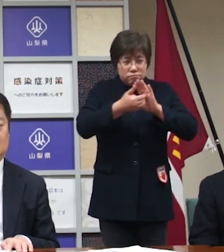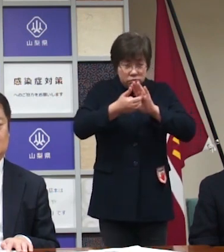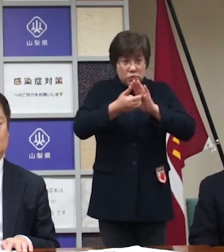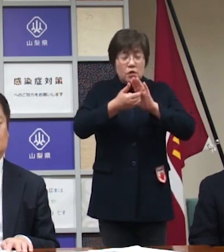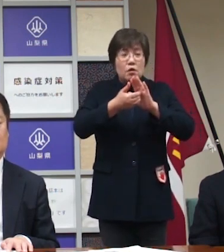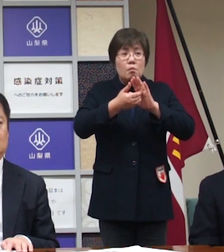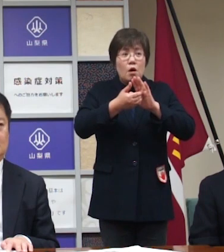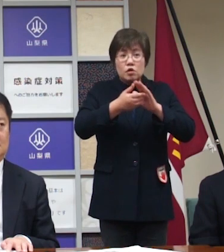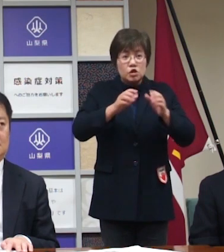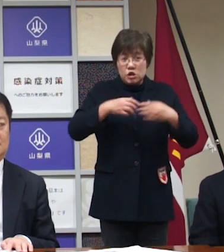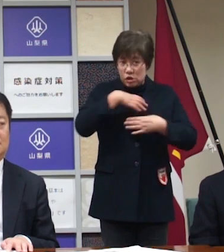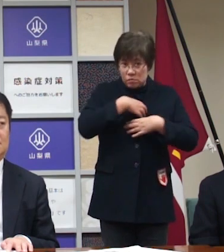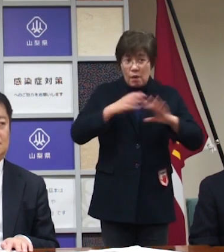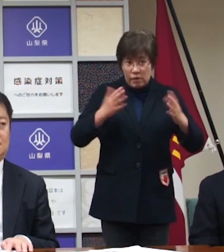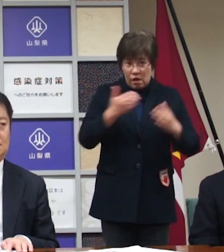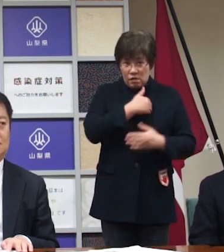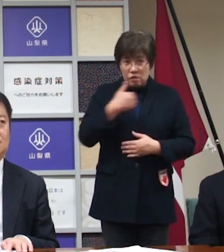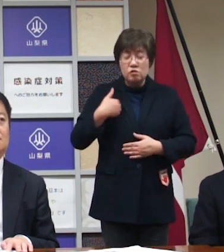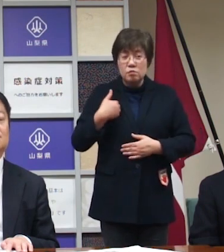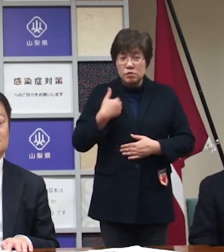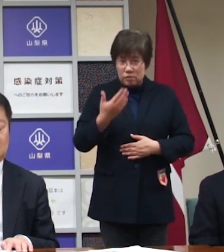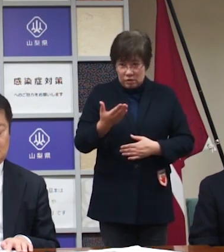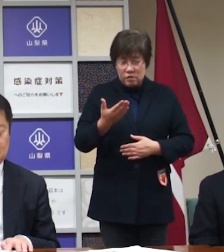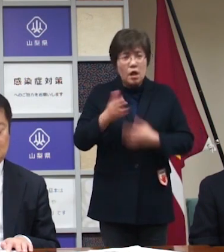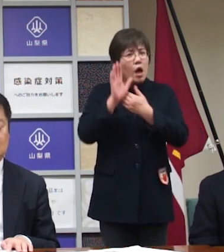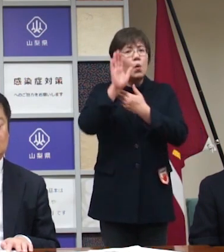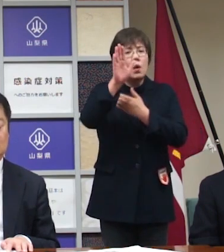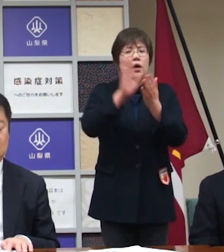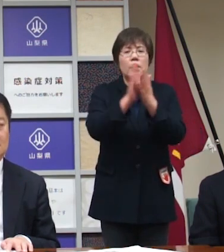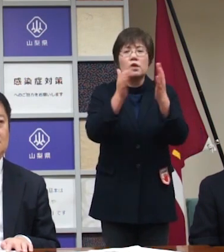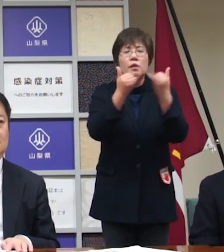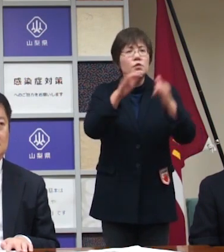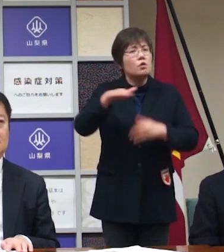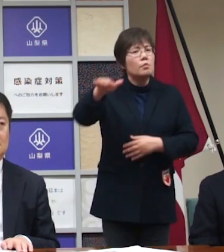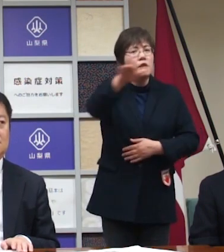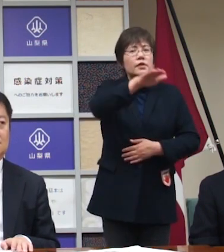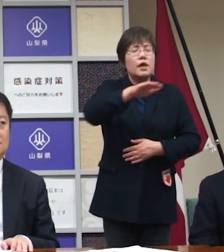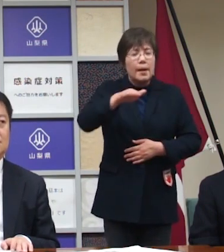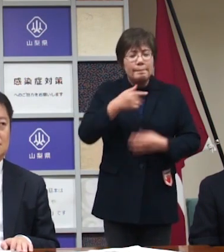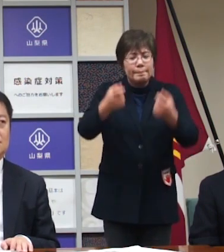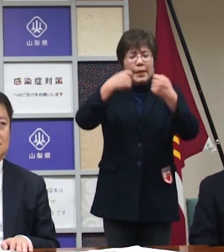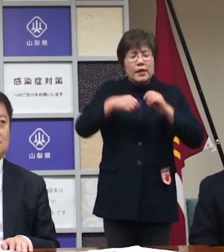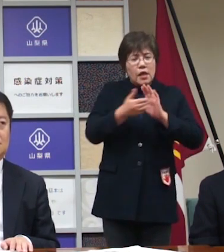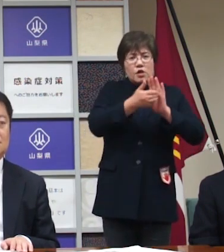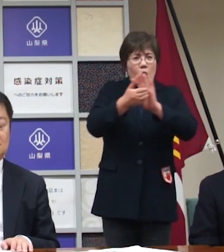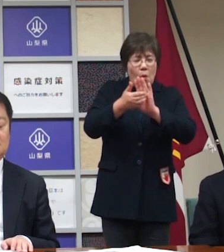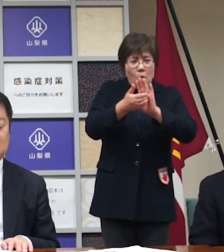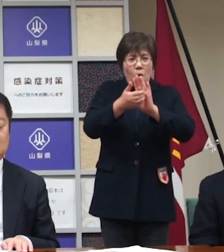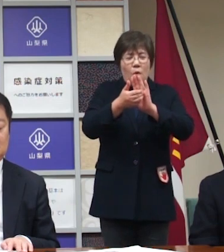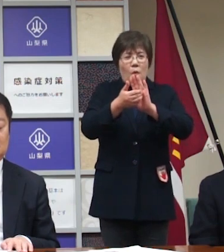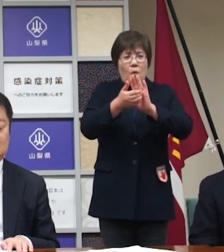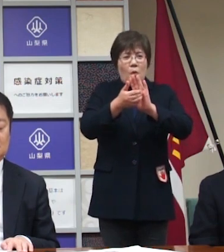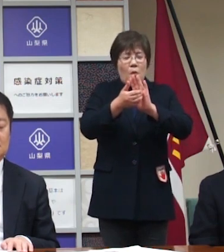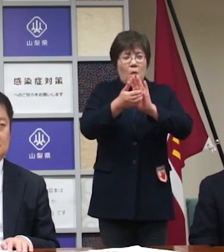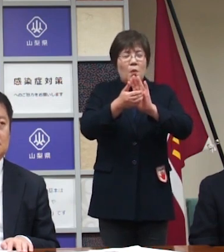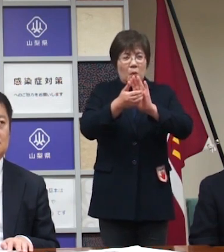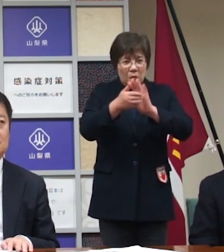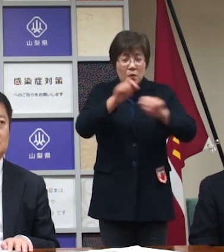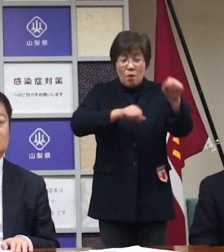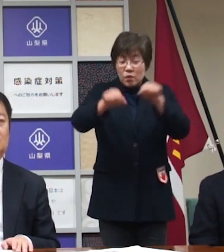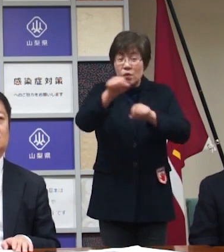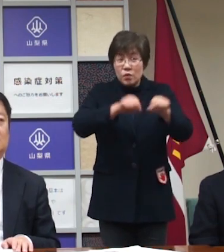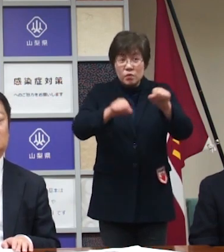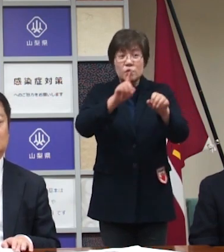か。それはこれからね、県民の皆さんが感染予防を心がけるときの行動の